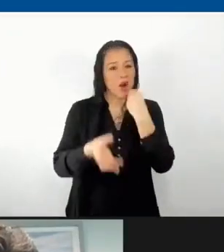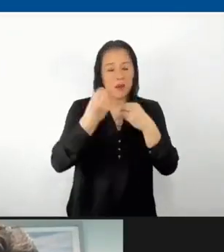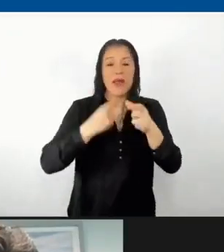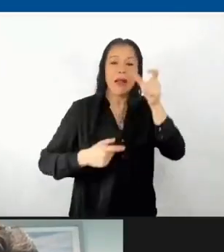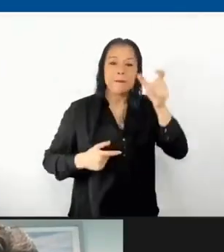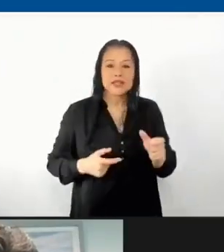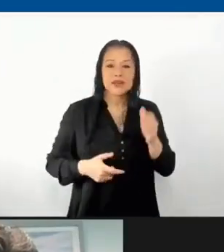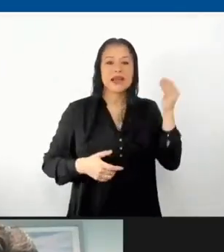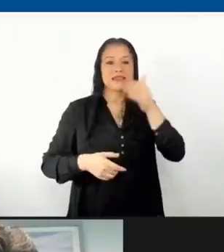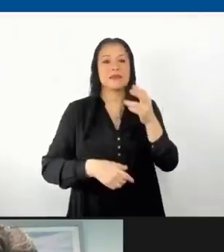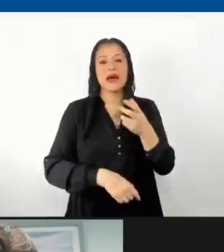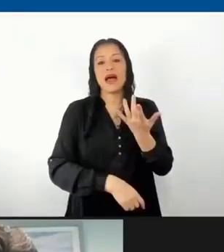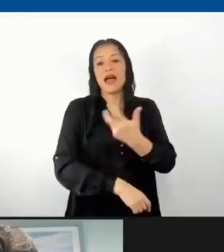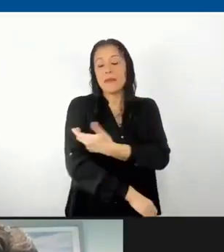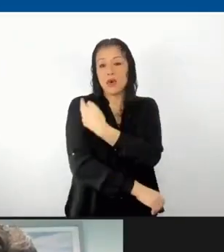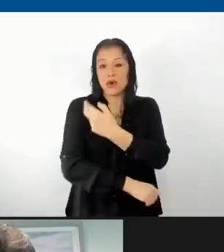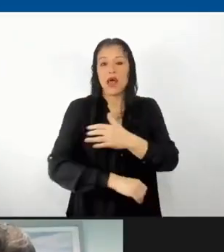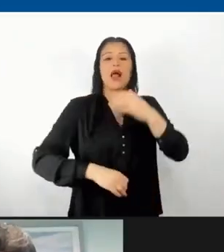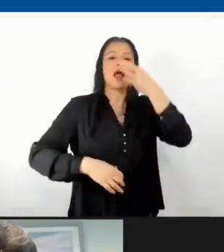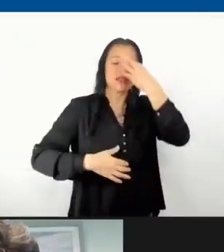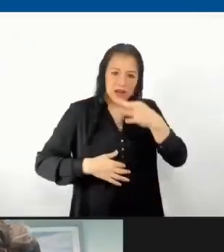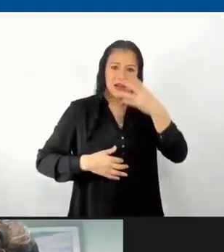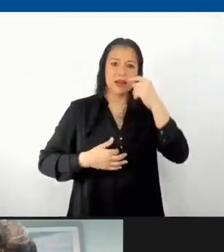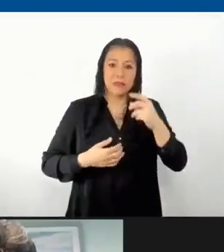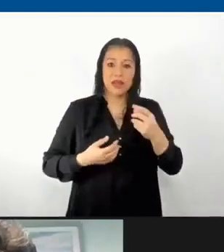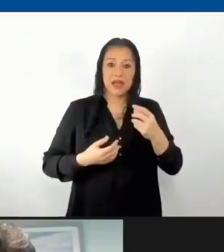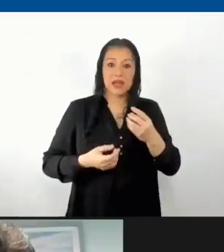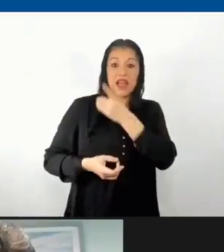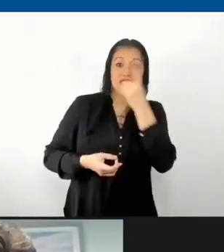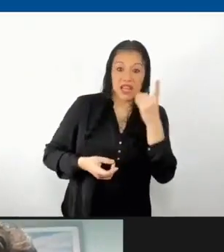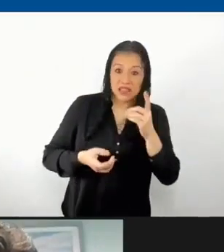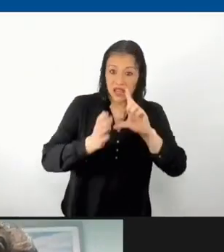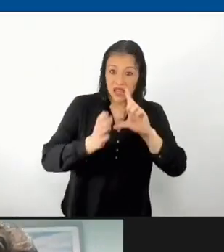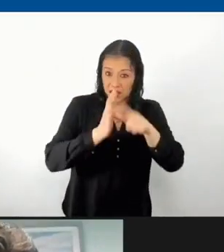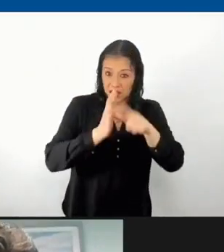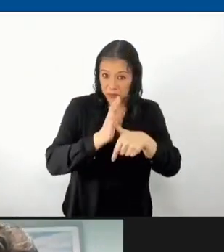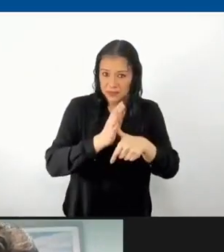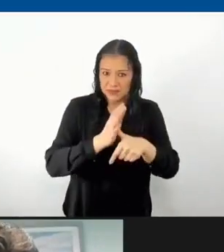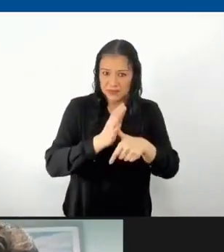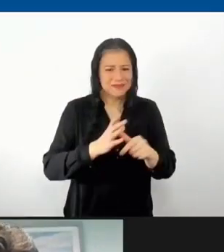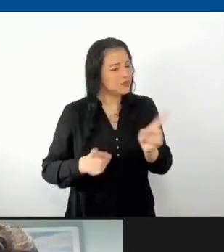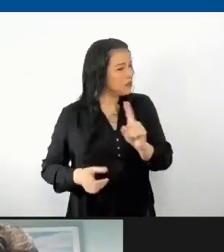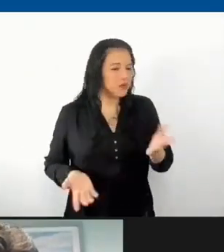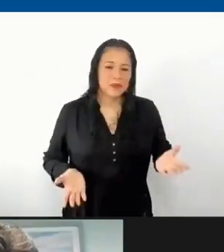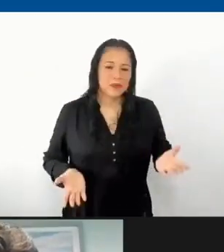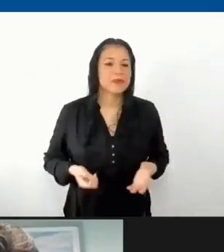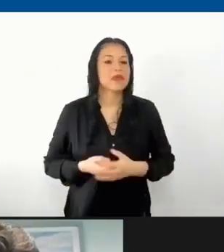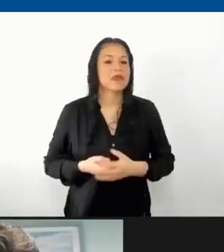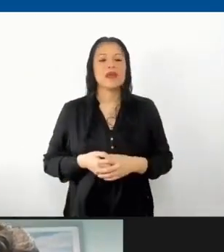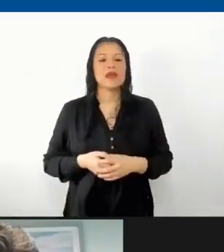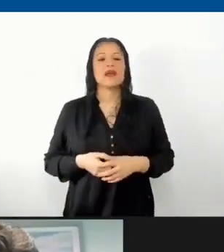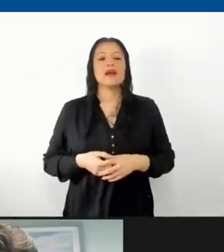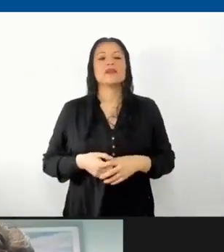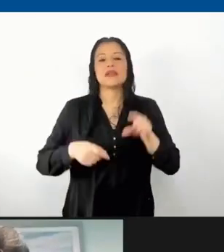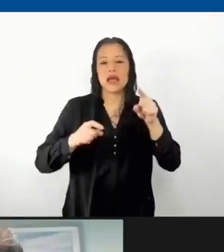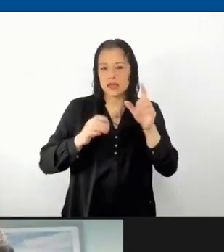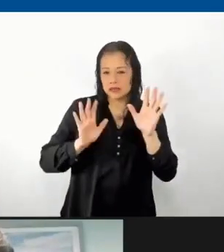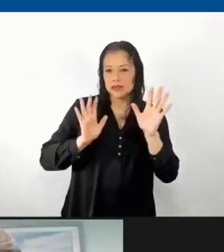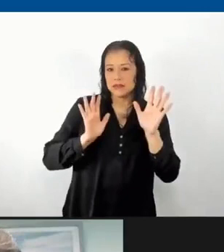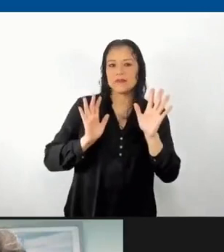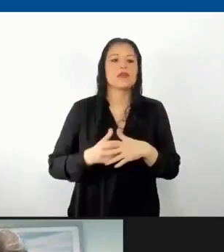vacunar contra la gripe, ¿hace dieta especial después de la vacuna contra la gripe? No. Entonces, aquí sí hay una observación que ya la hemos